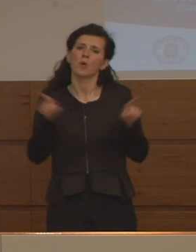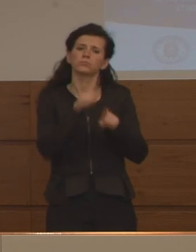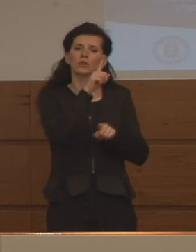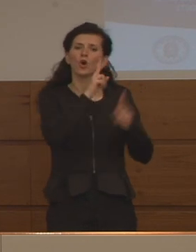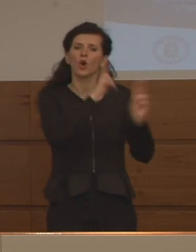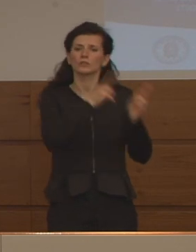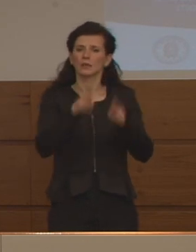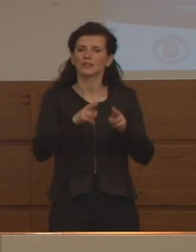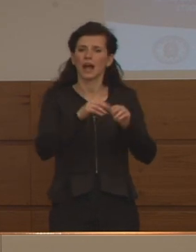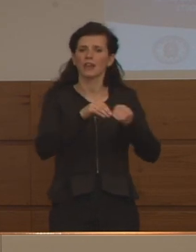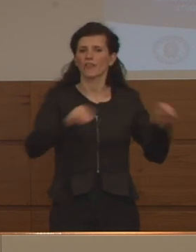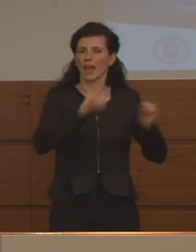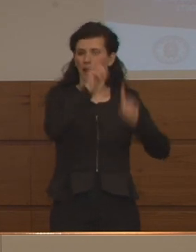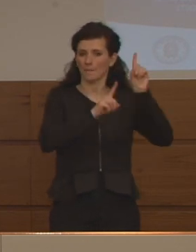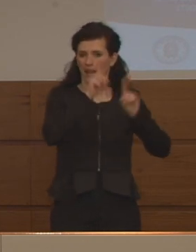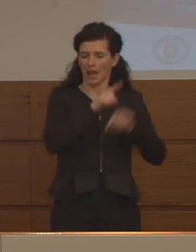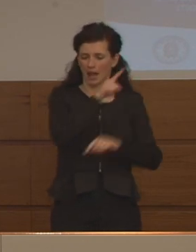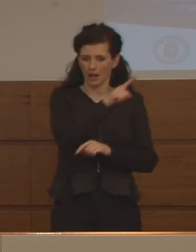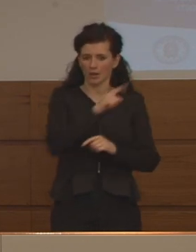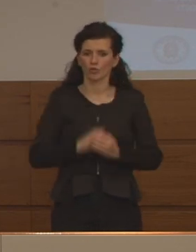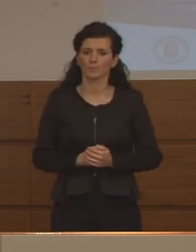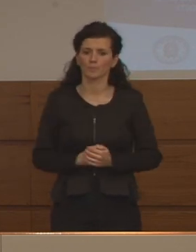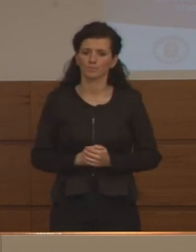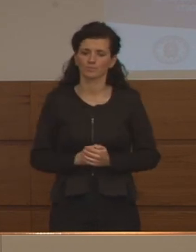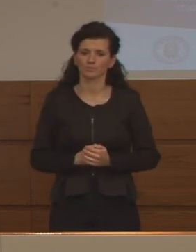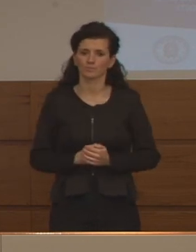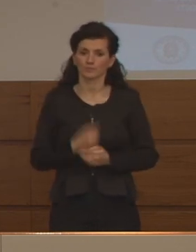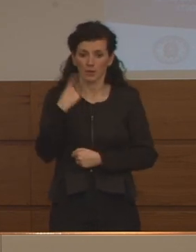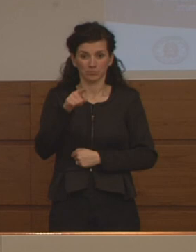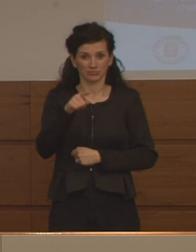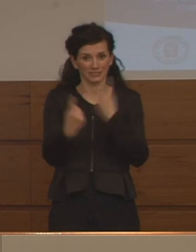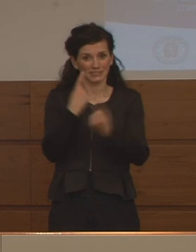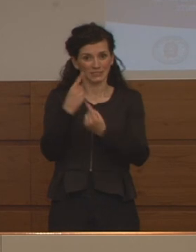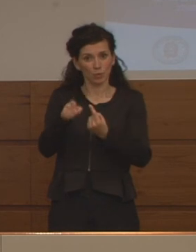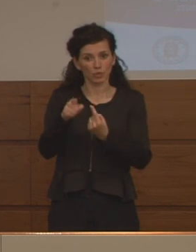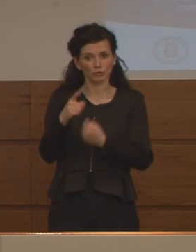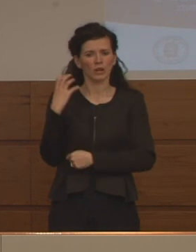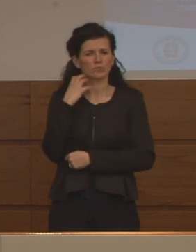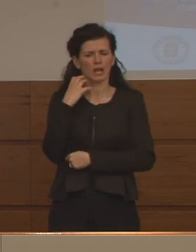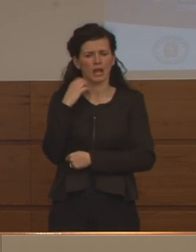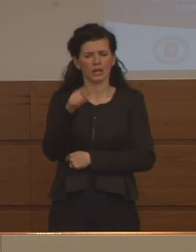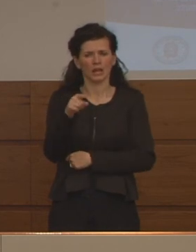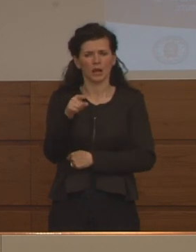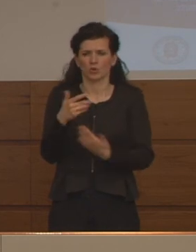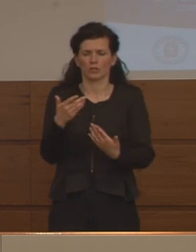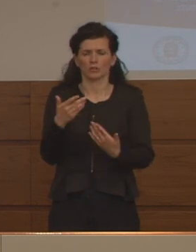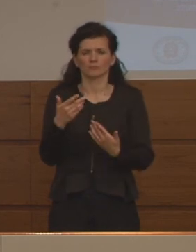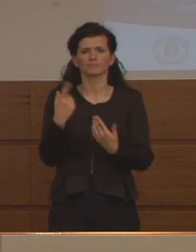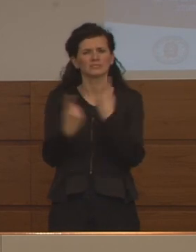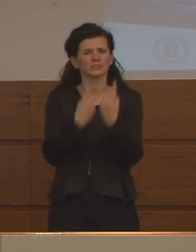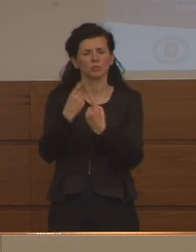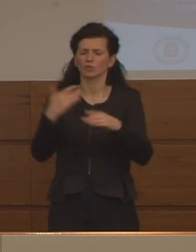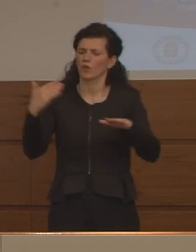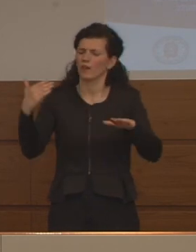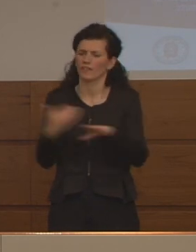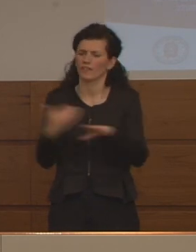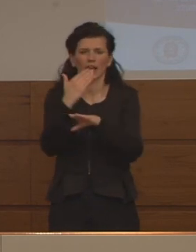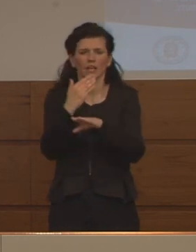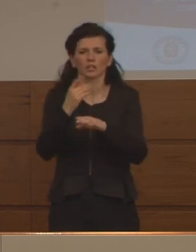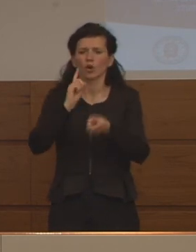ulteriore esempio di come un territorio ferito profondamente ferito